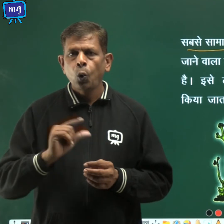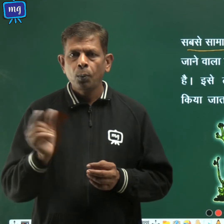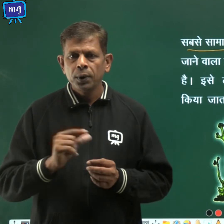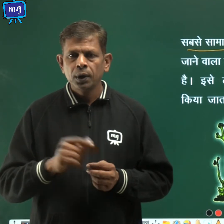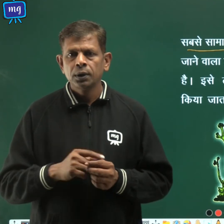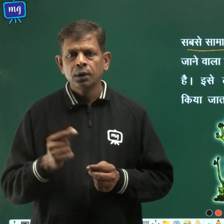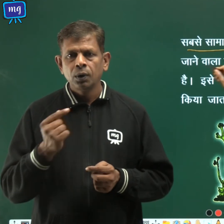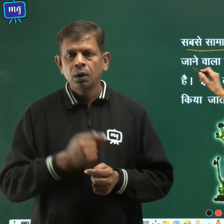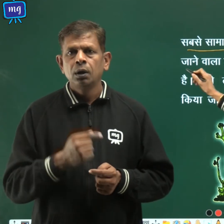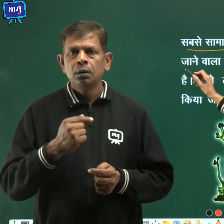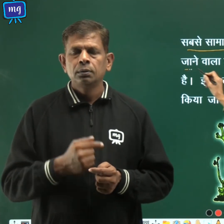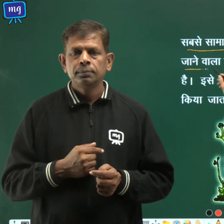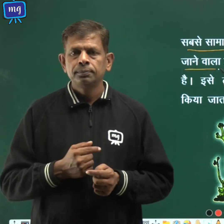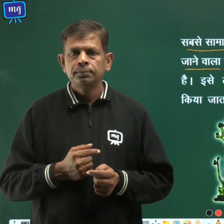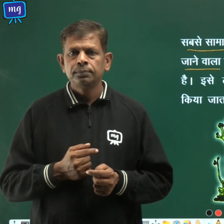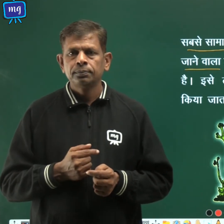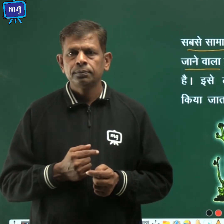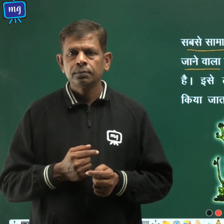उपयोग किया जाने वाला